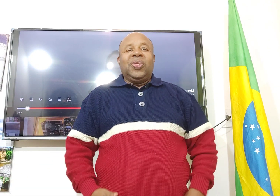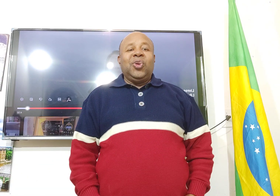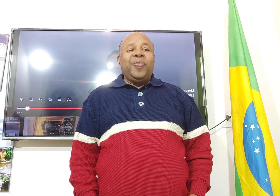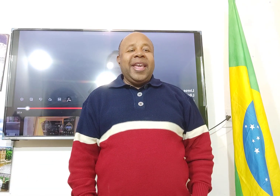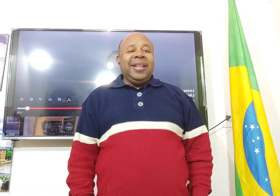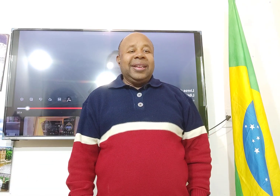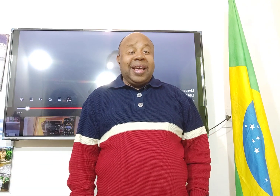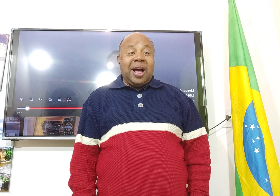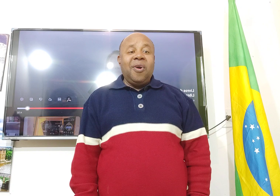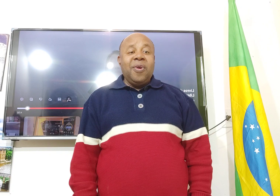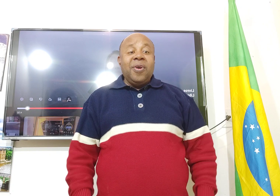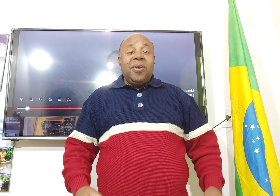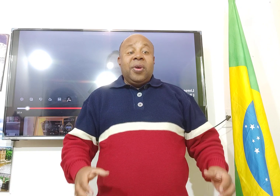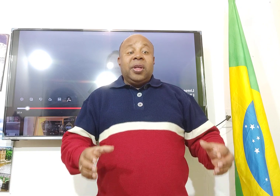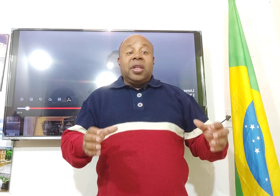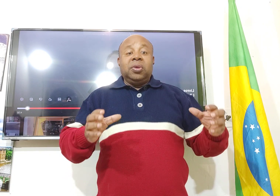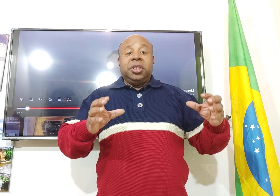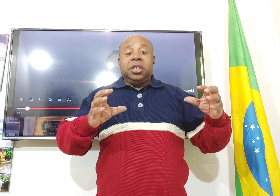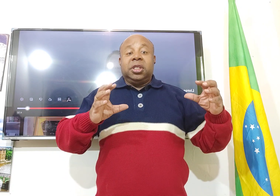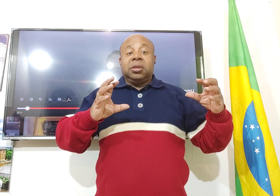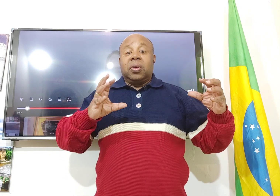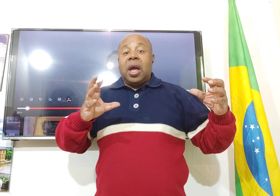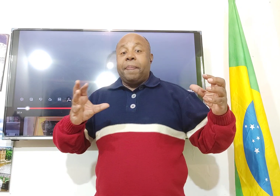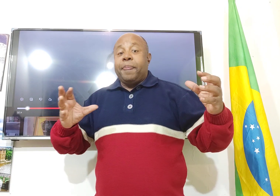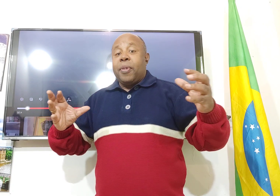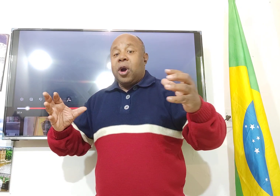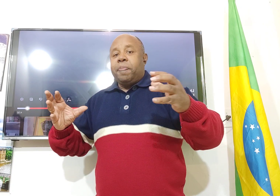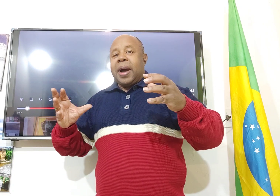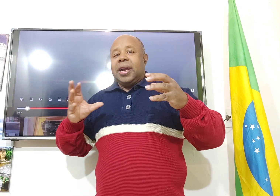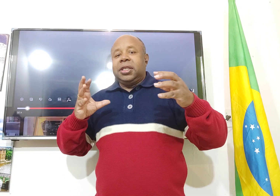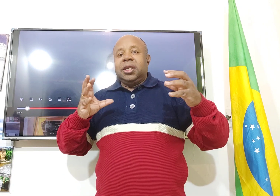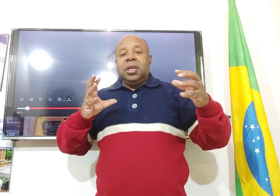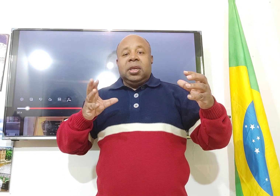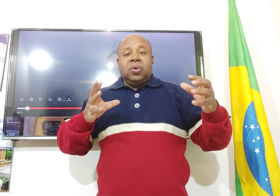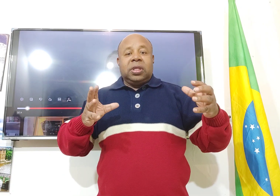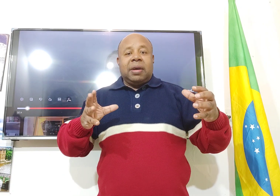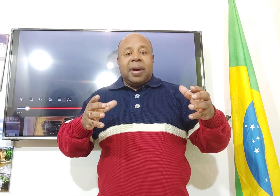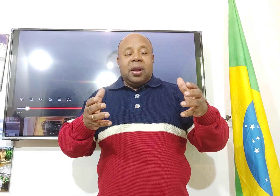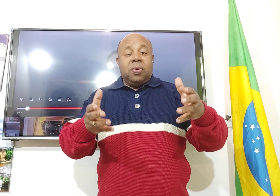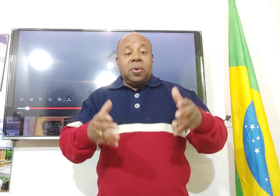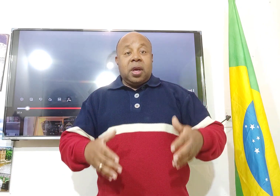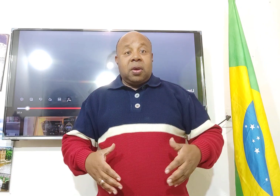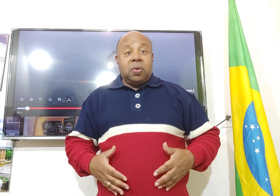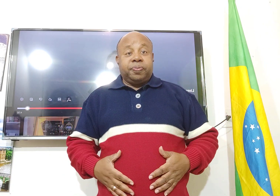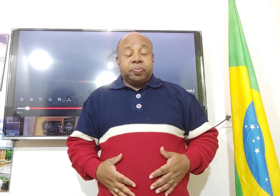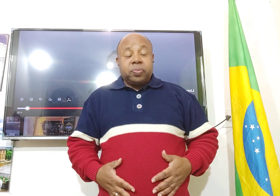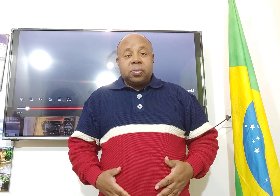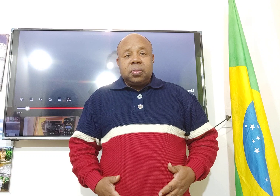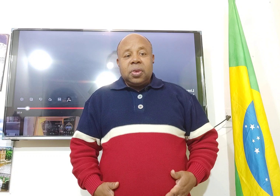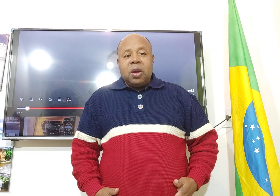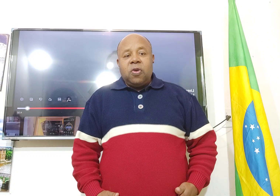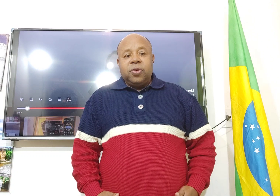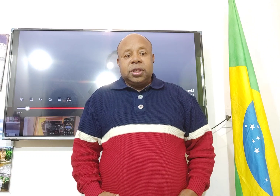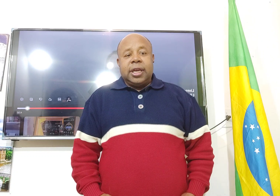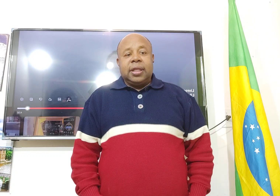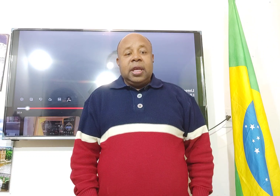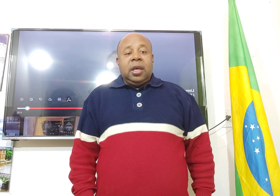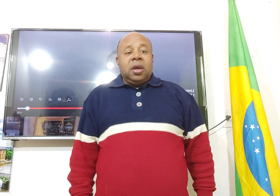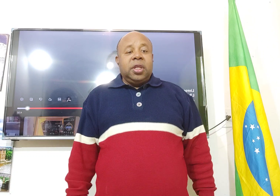Tudo bem? Legal? Então, gente, a maior parte do trabalho é com vocês. Eu